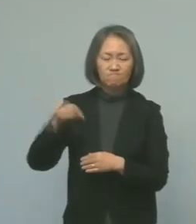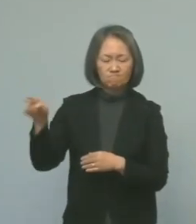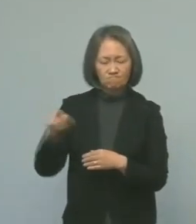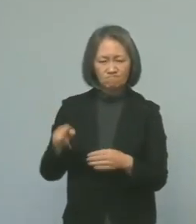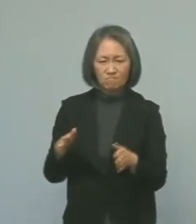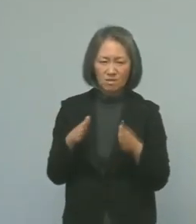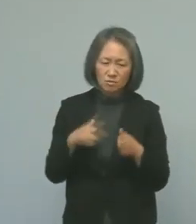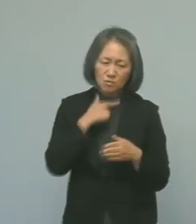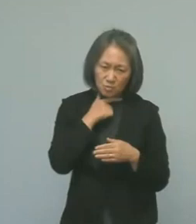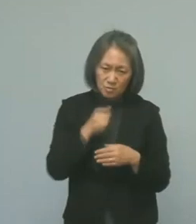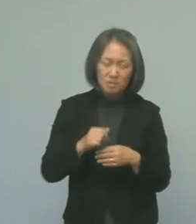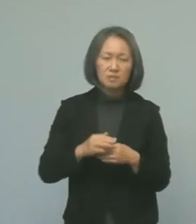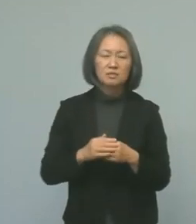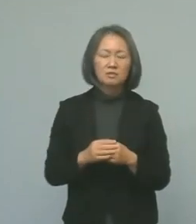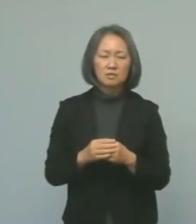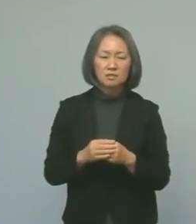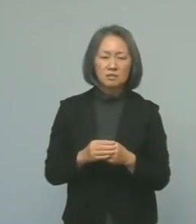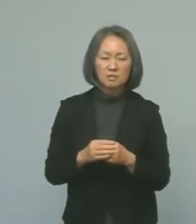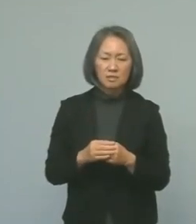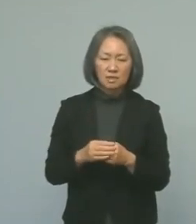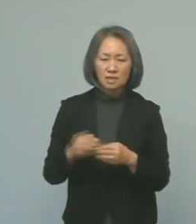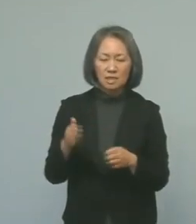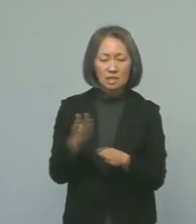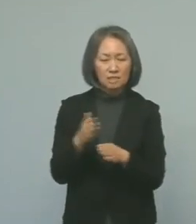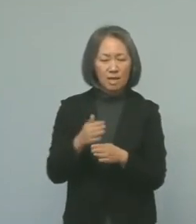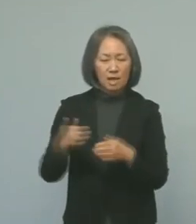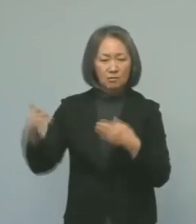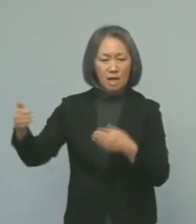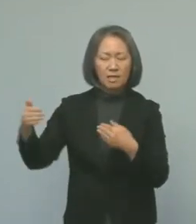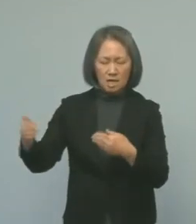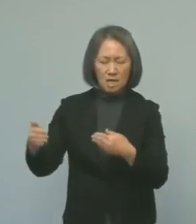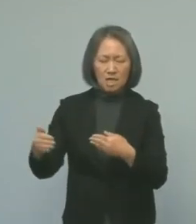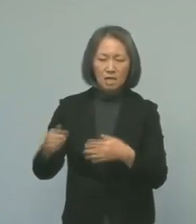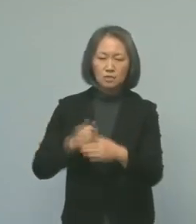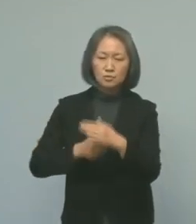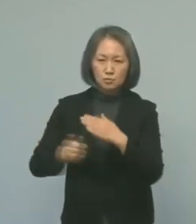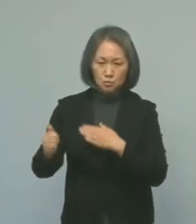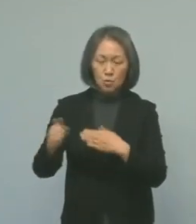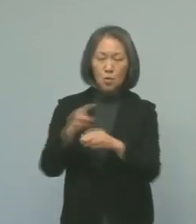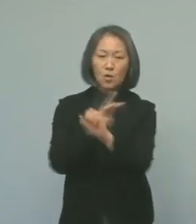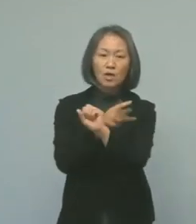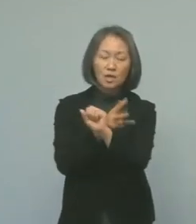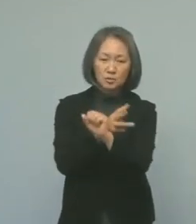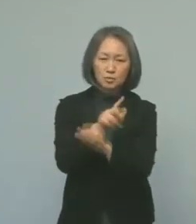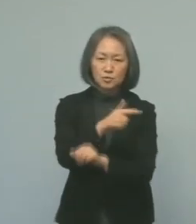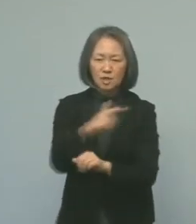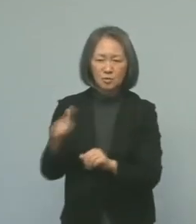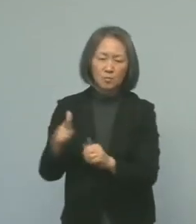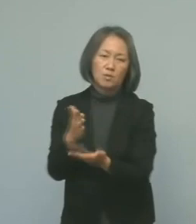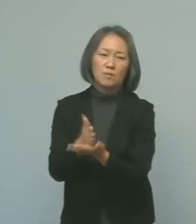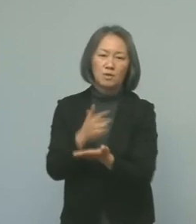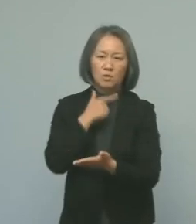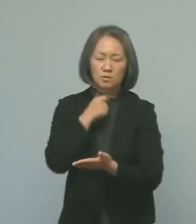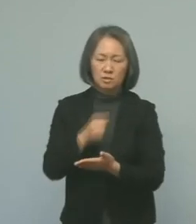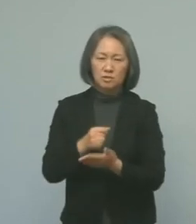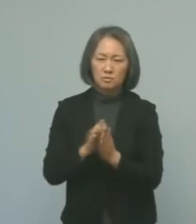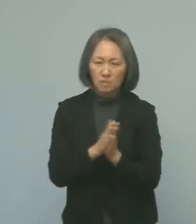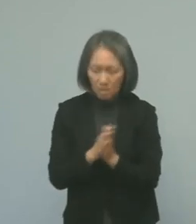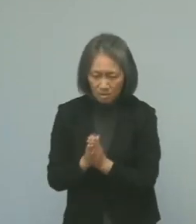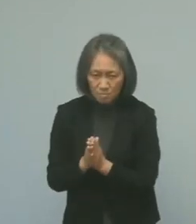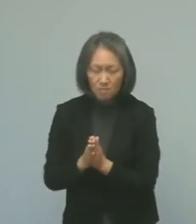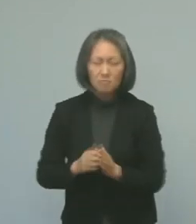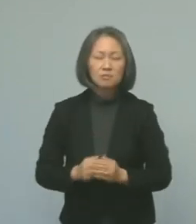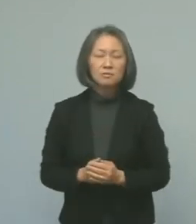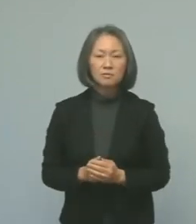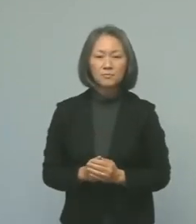ただきたいと思います。当面の間、出張研修なども見合わせていただきますようお願いいたします